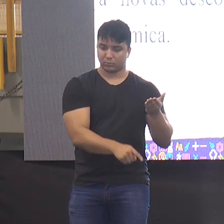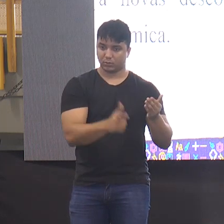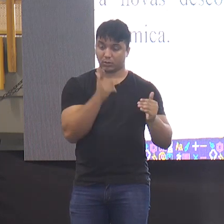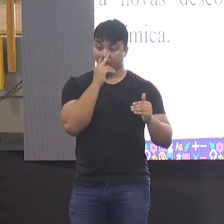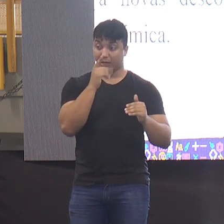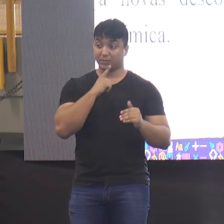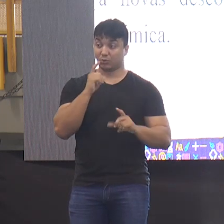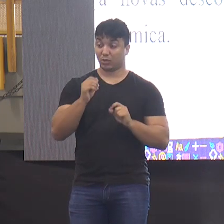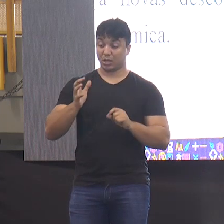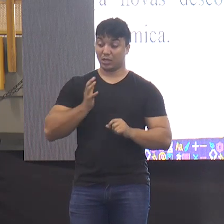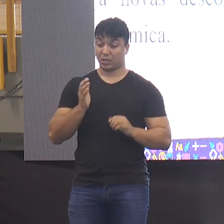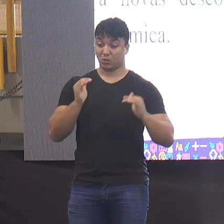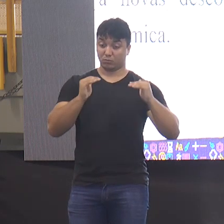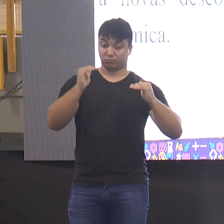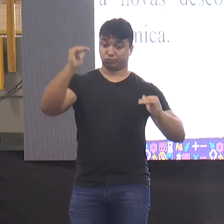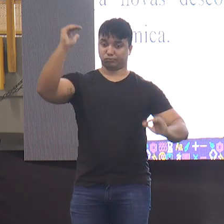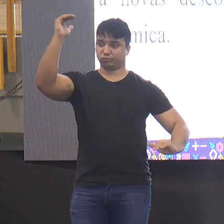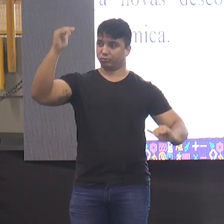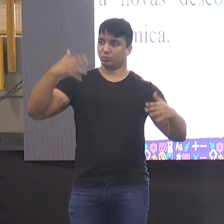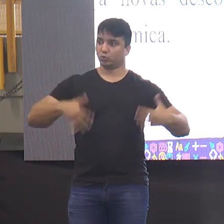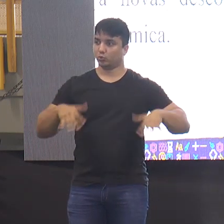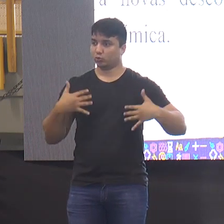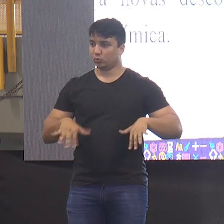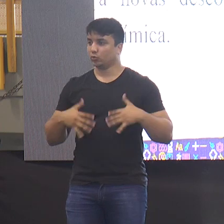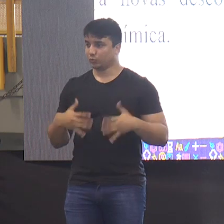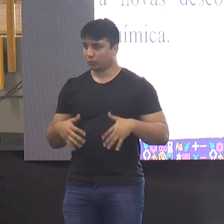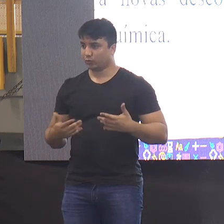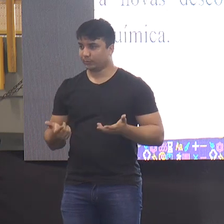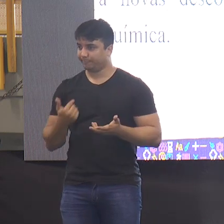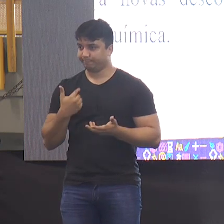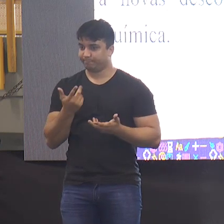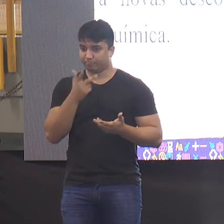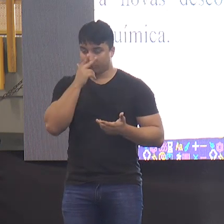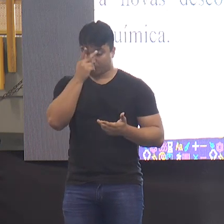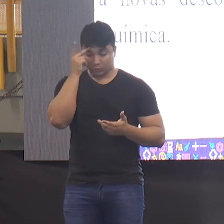ricos e pobres, em vez de diminuir, foi aumentar.